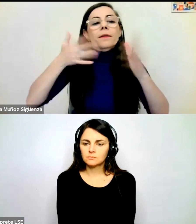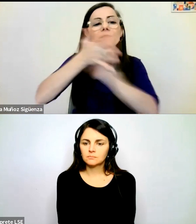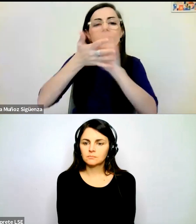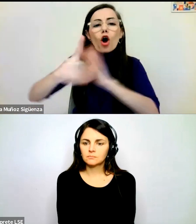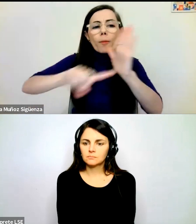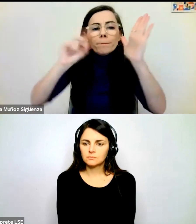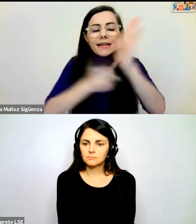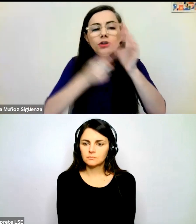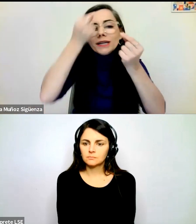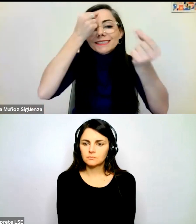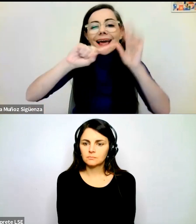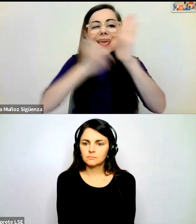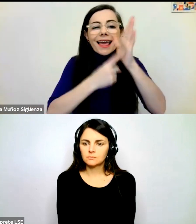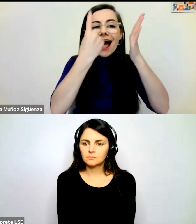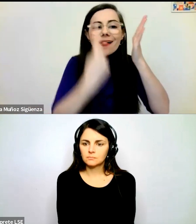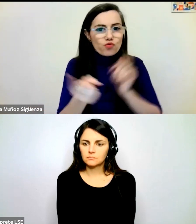La web LaySign